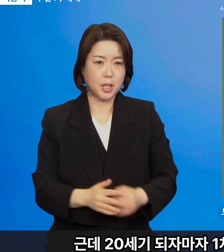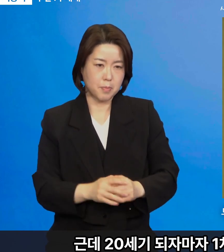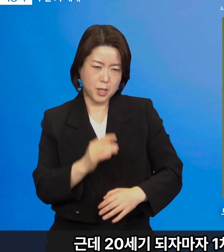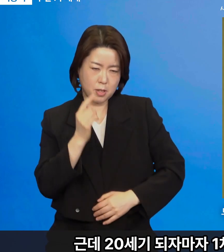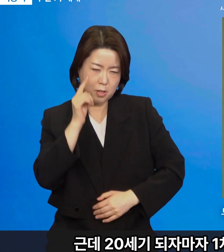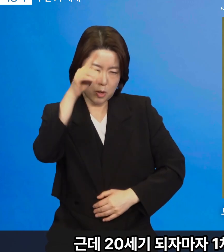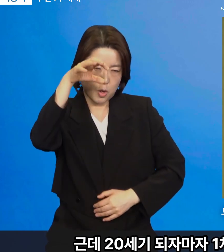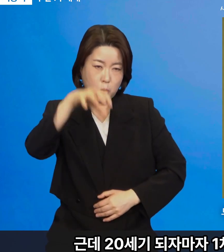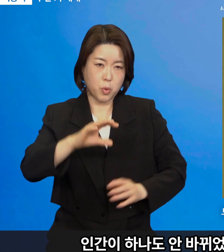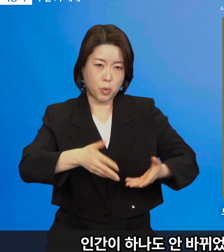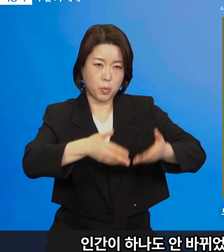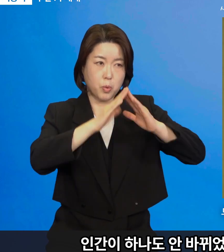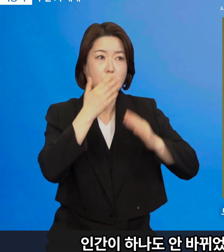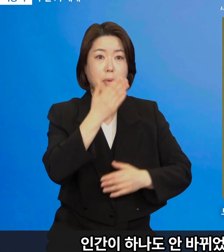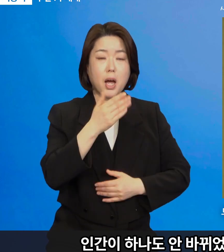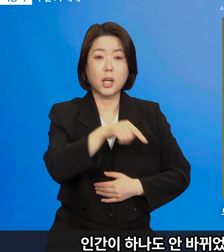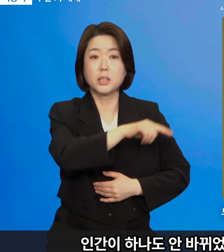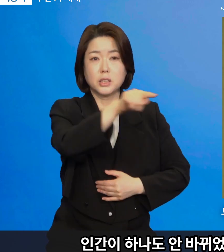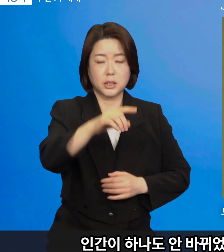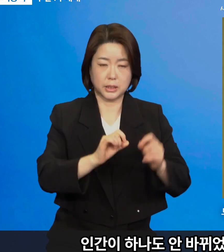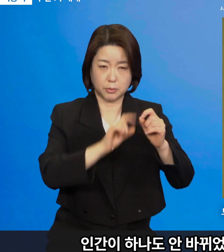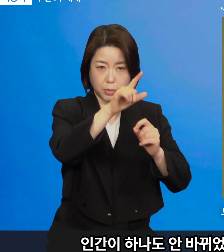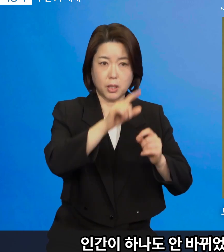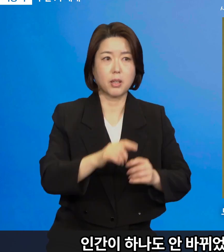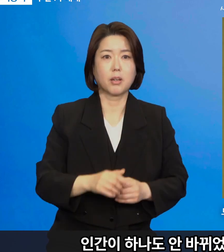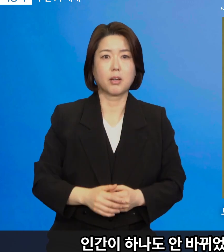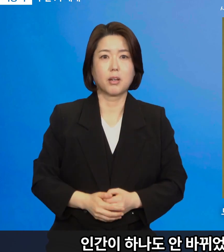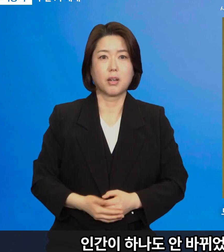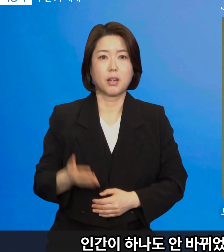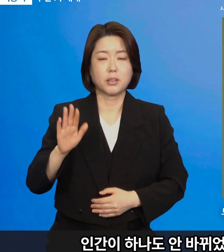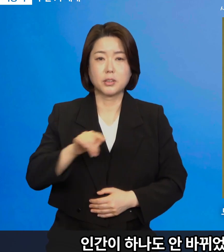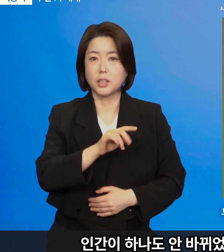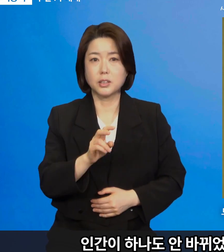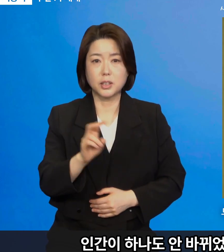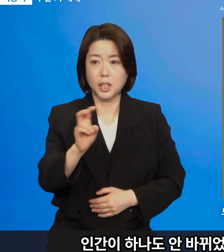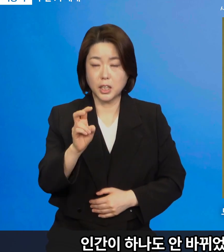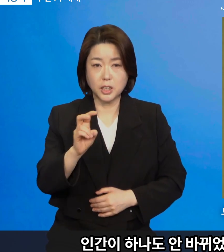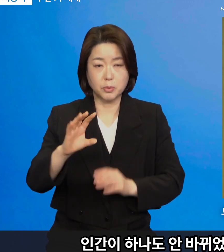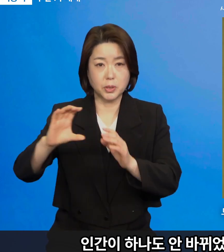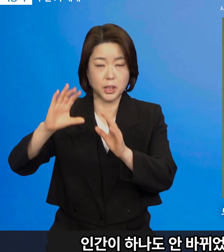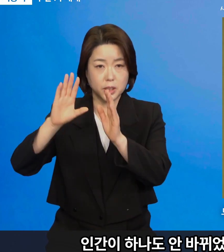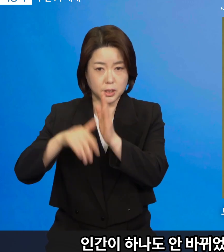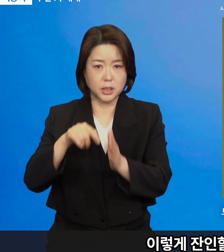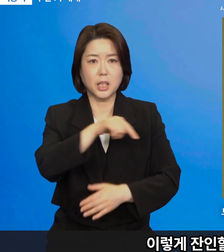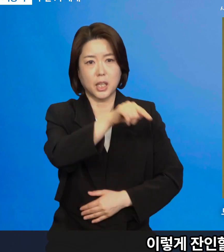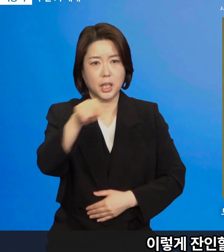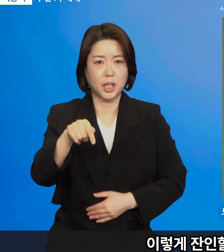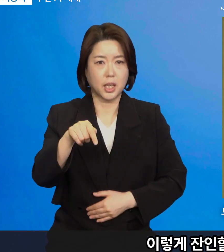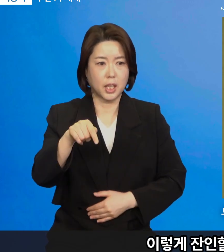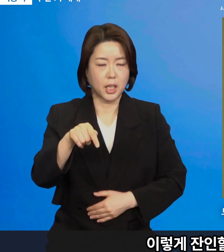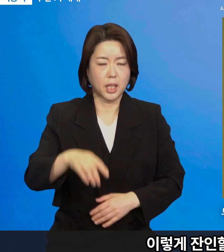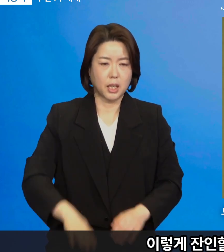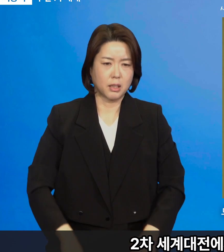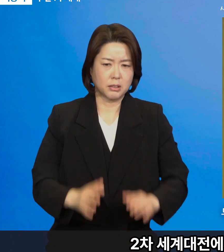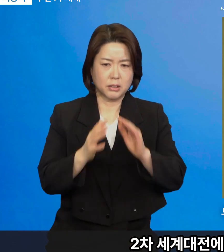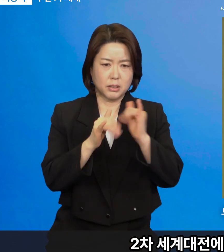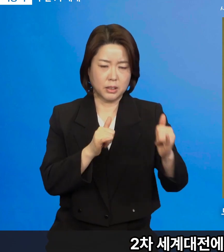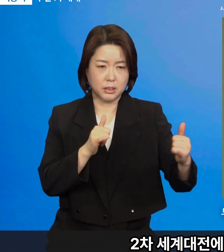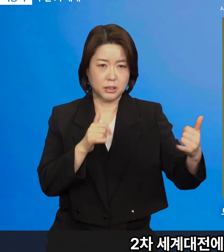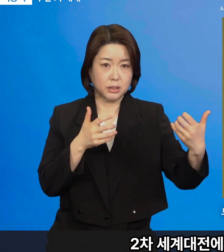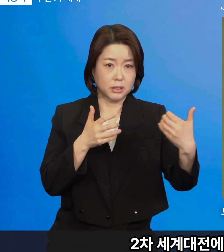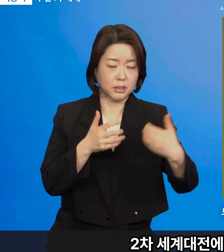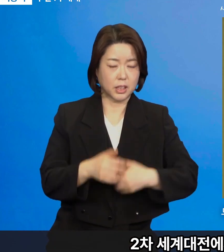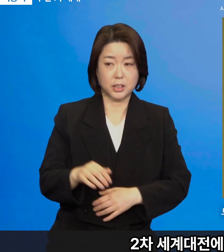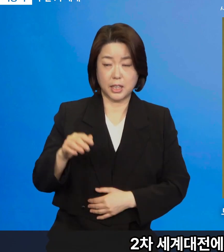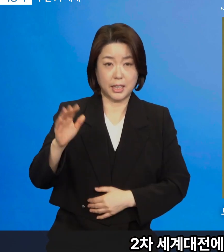세계대전이 땅 터졌어요. 인간이 하나도 안 바뀌었어요. 인간이 얼마나 악한지 이렇게 잔인할 수가 있는가.